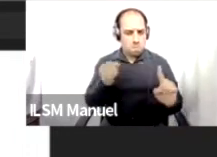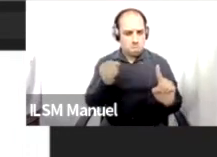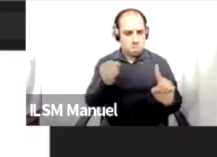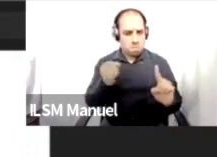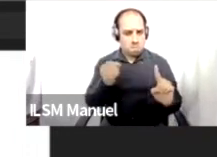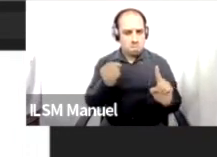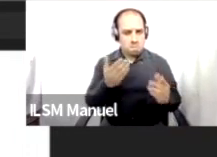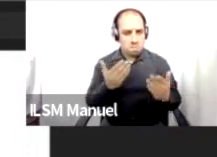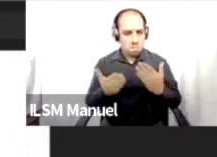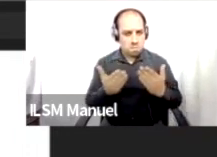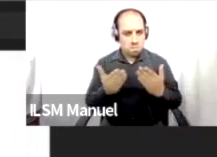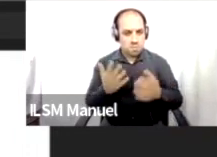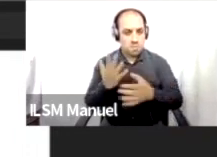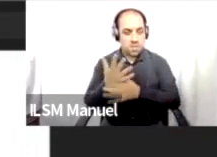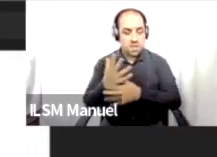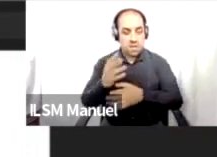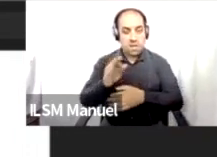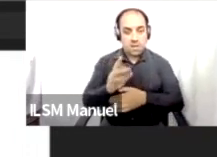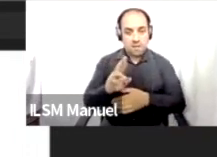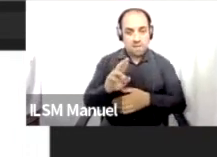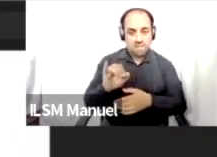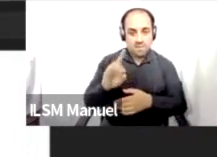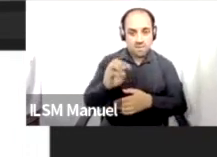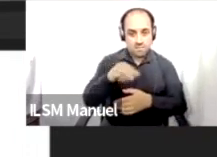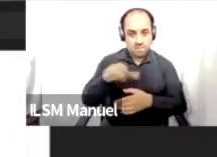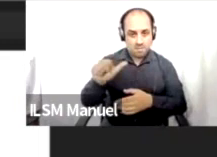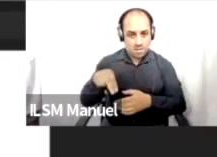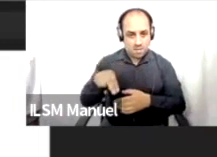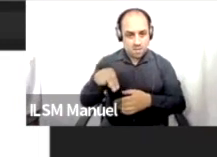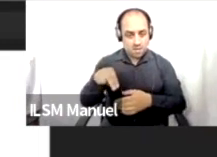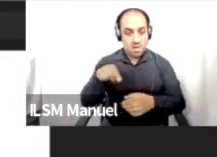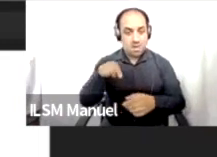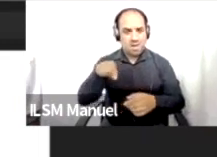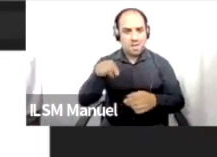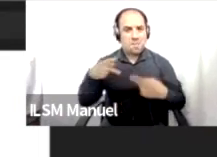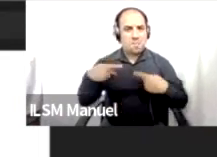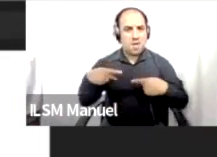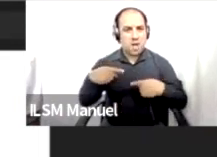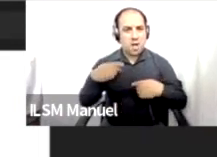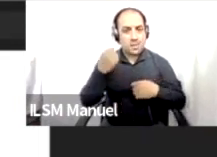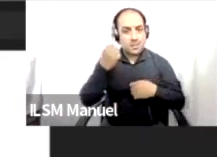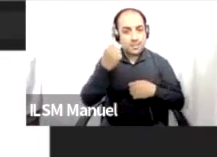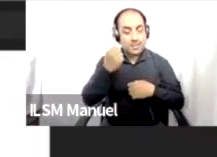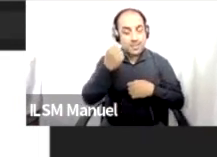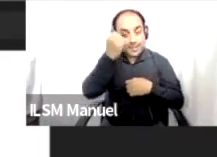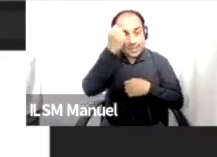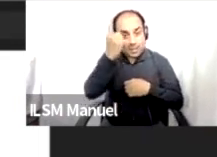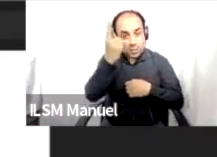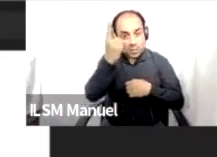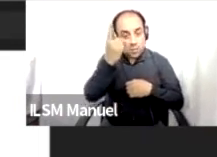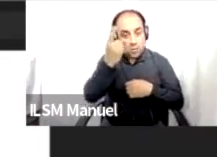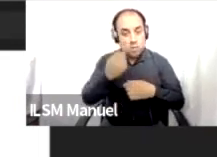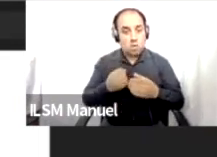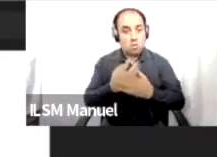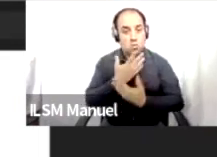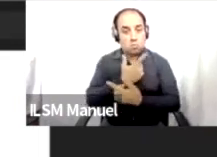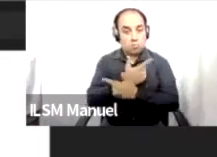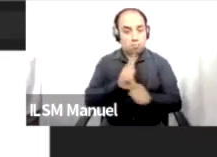que decía Friedman, Friedman es el ideólogo o uno de los principales ideólogos del